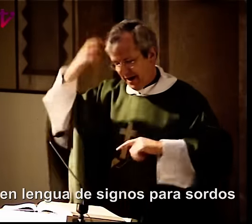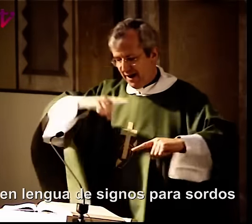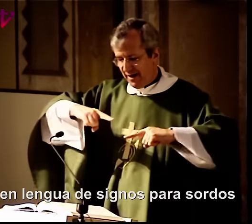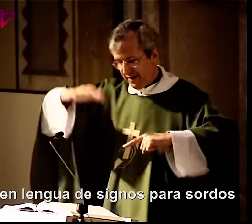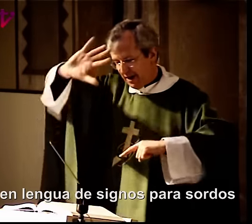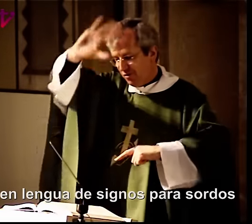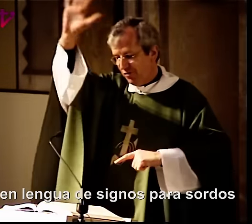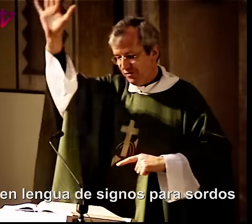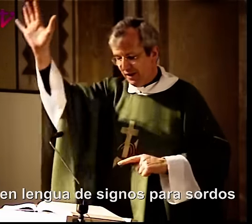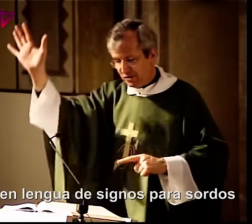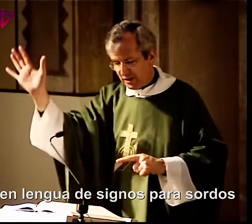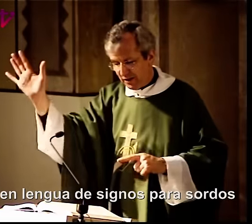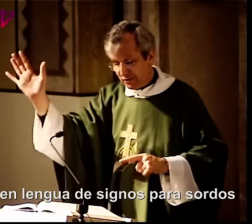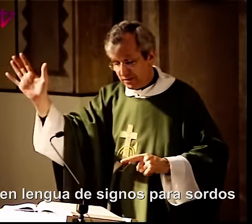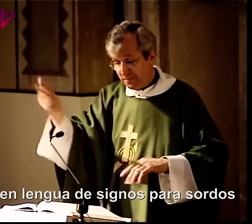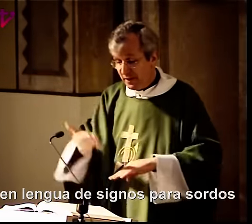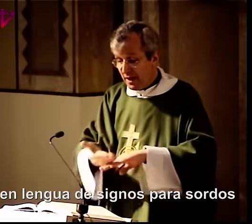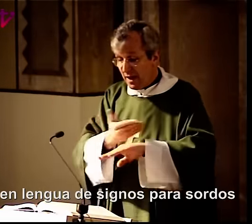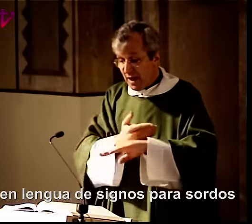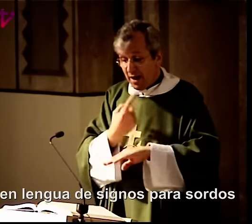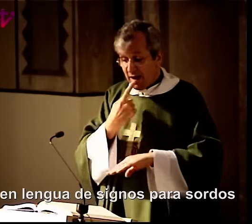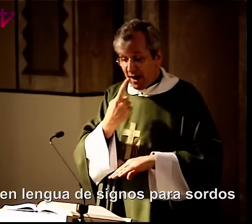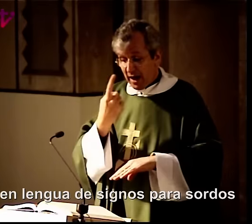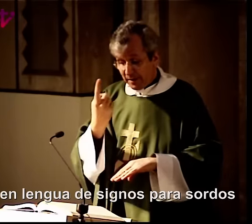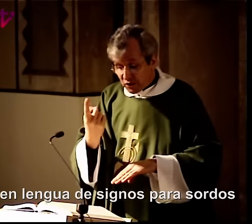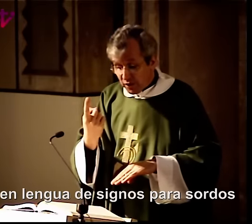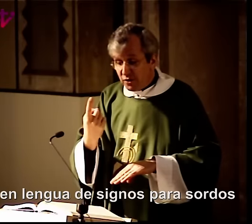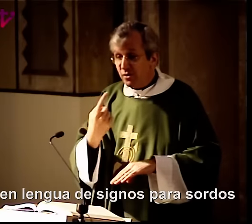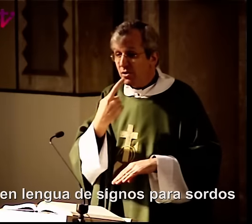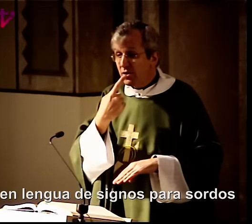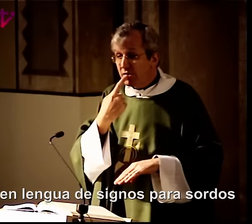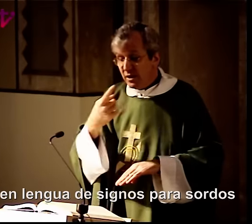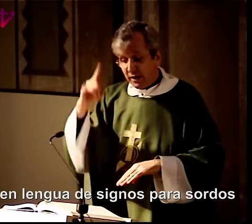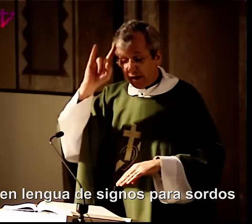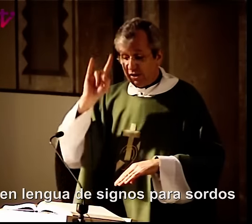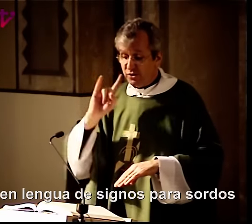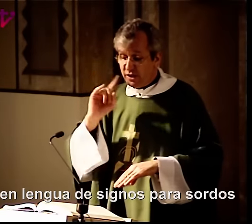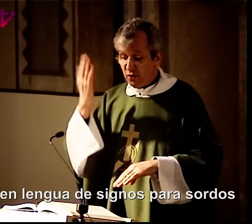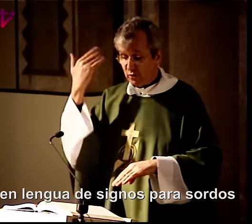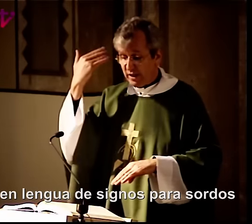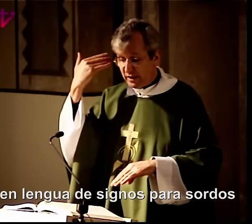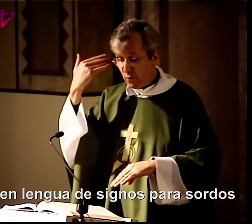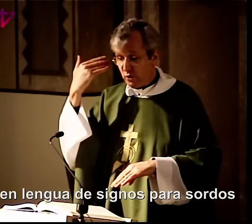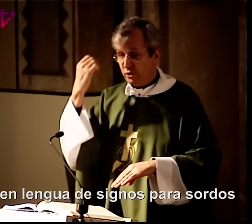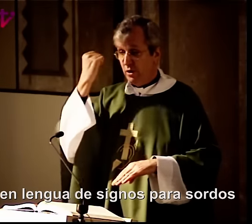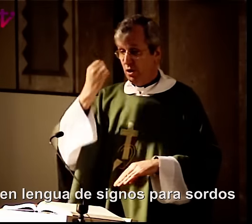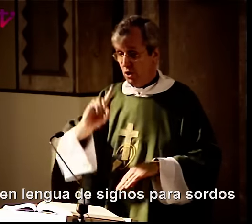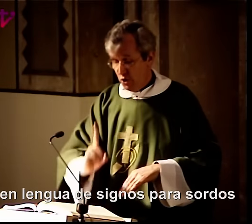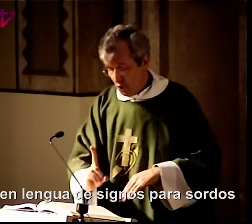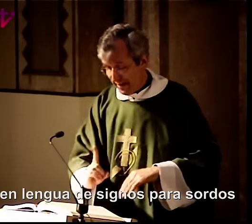en el reino de los cielos. Habéis oído que se os dijo a los antiguos, no